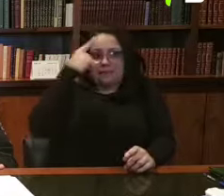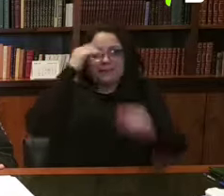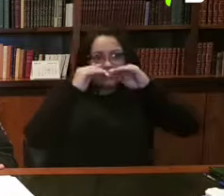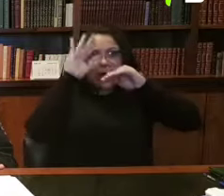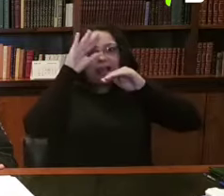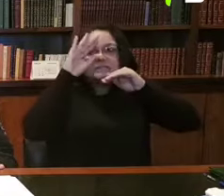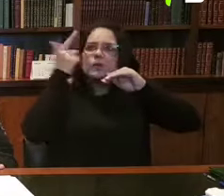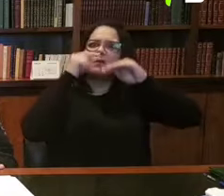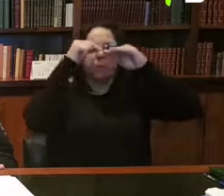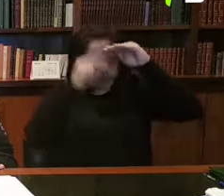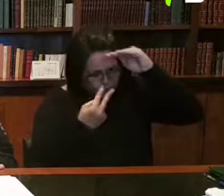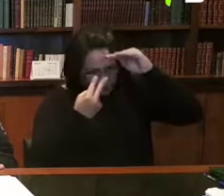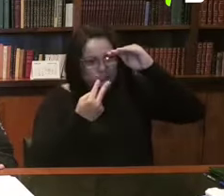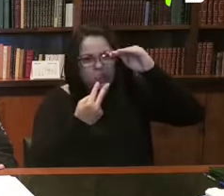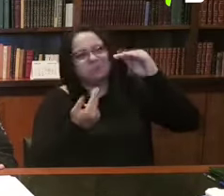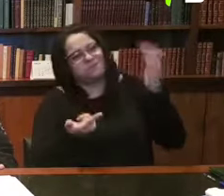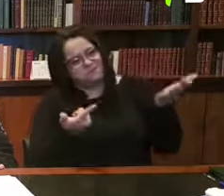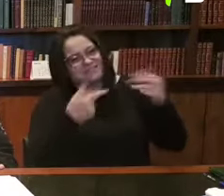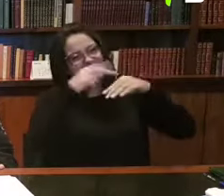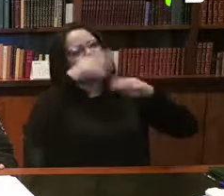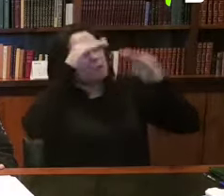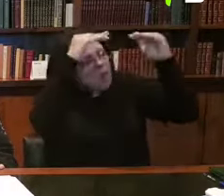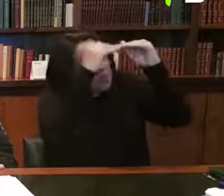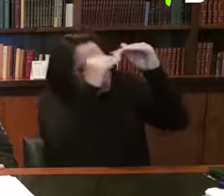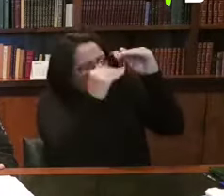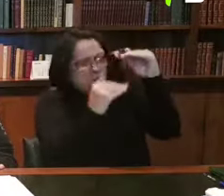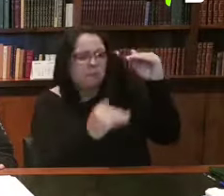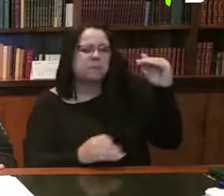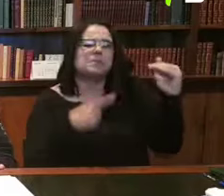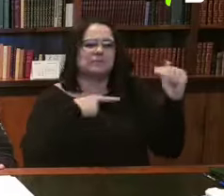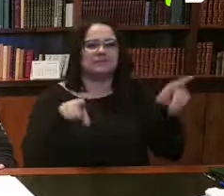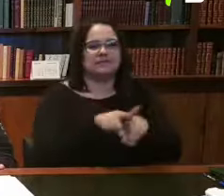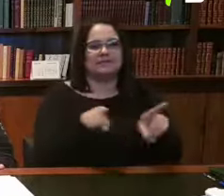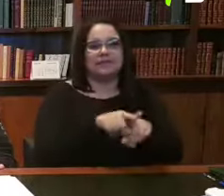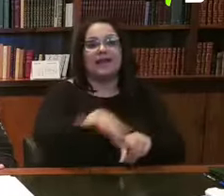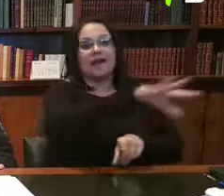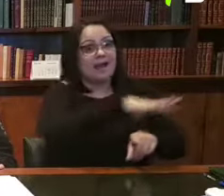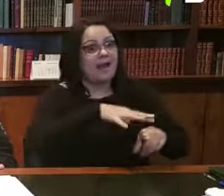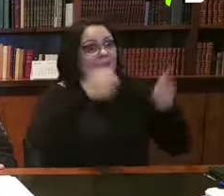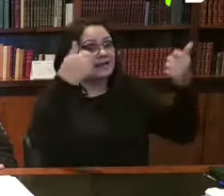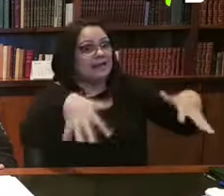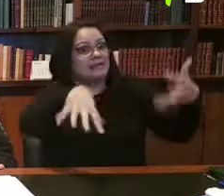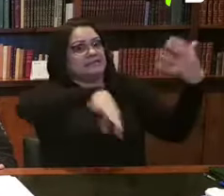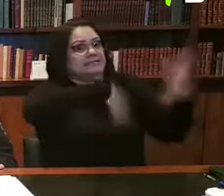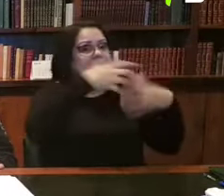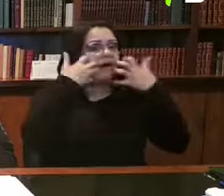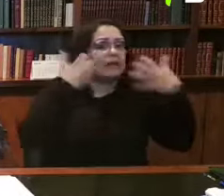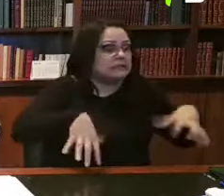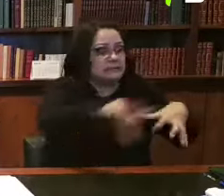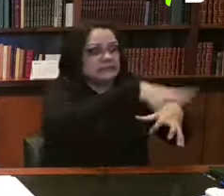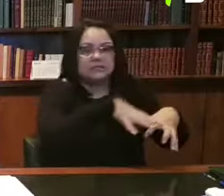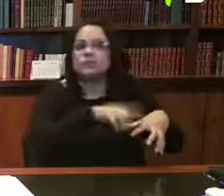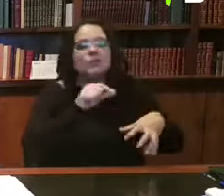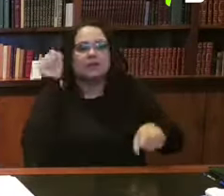e os juros estão desabando estão descendo descendo forte uma parte também foi essa crise que ajudou paralisar tudo também